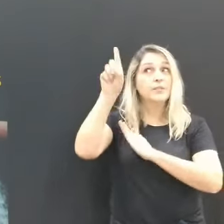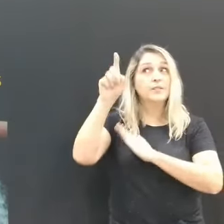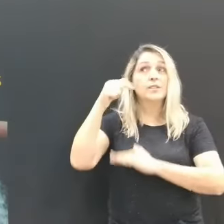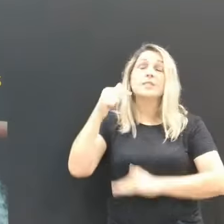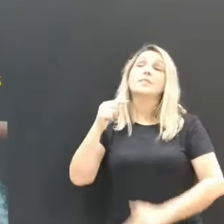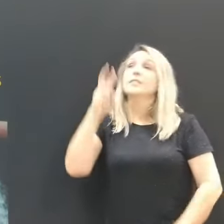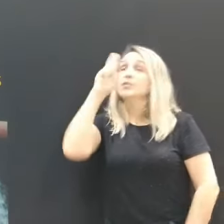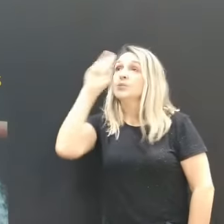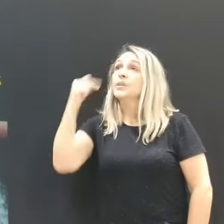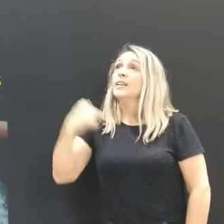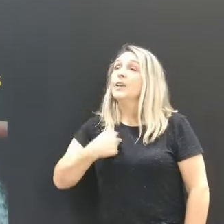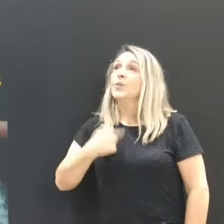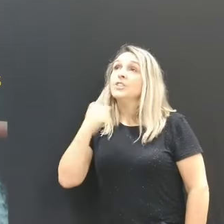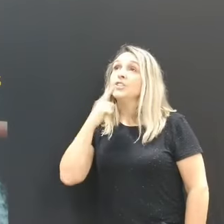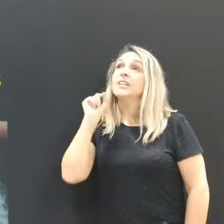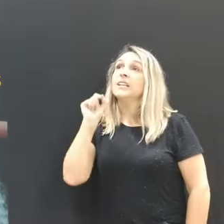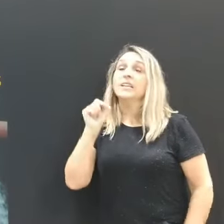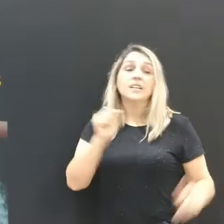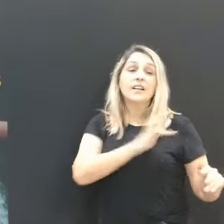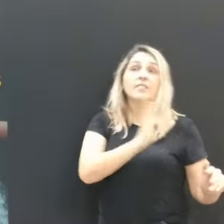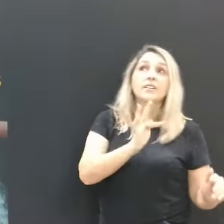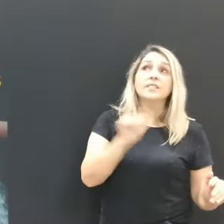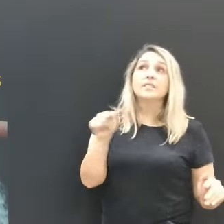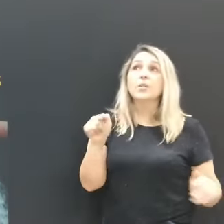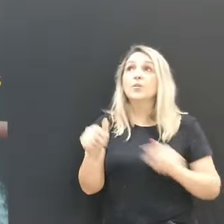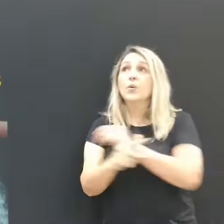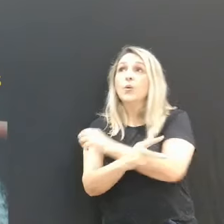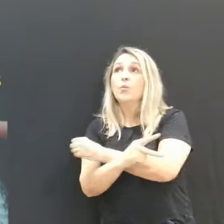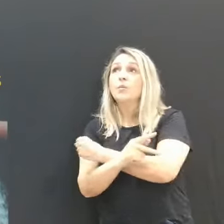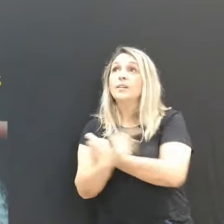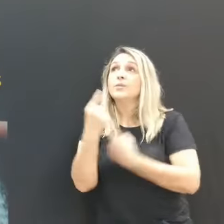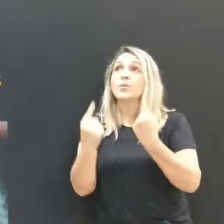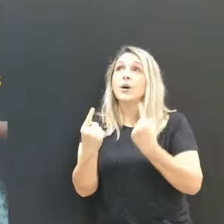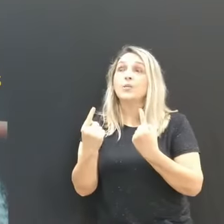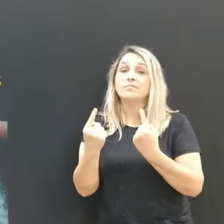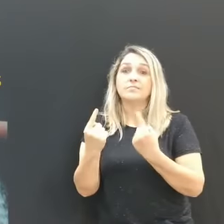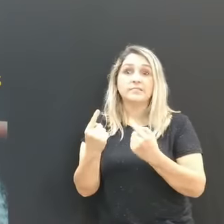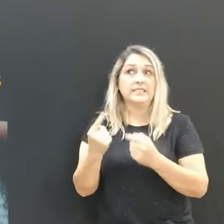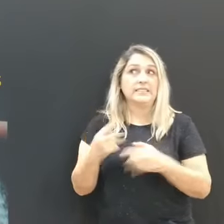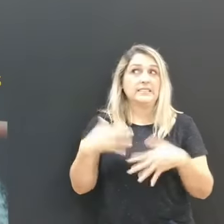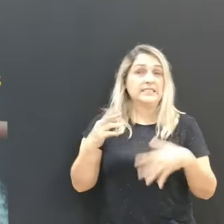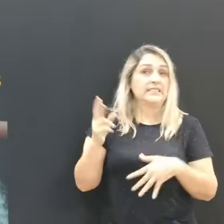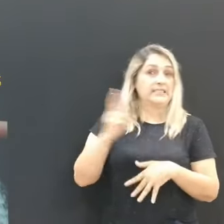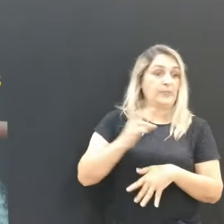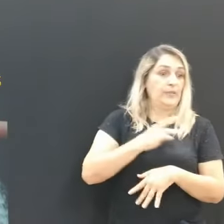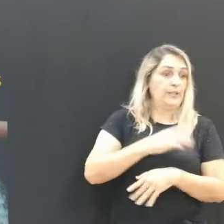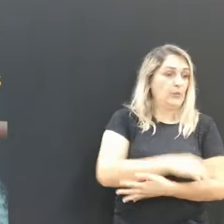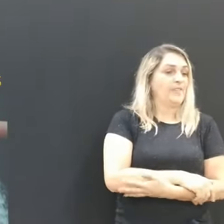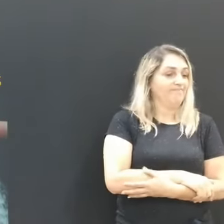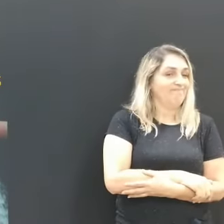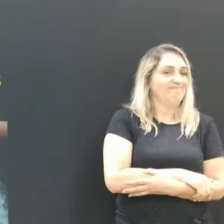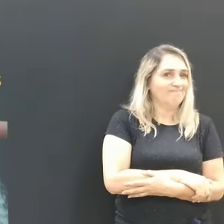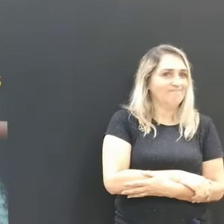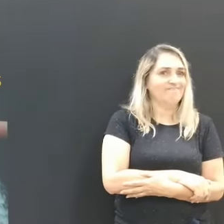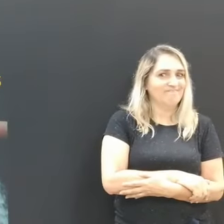Não precisa perguntar para mim, Senhor, Gisele, como está a minha vida? Não é comigo, é com o Senhor. É o Senhor que